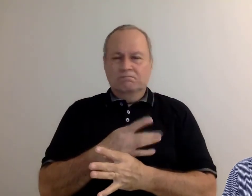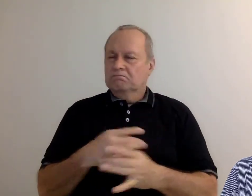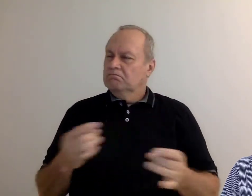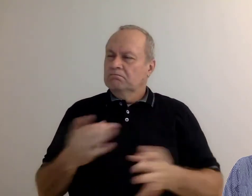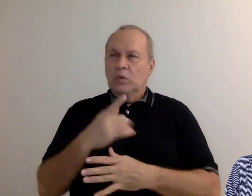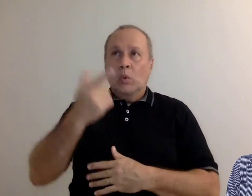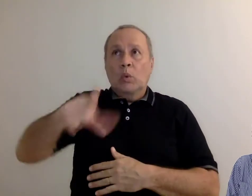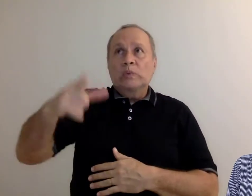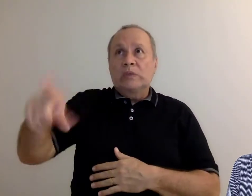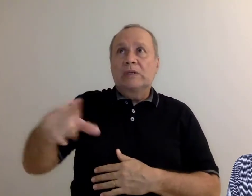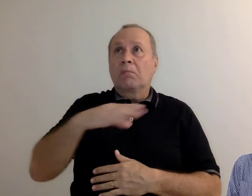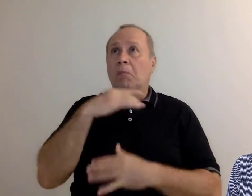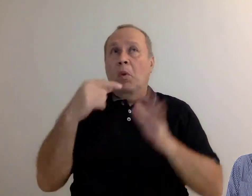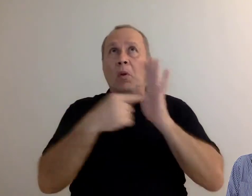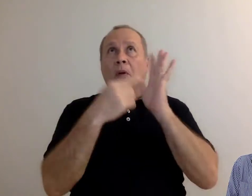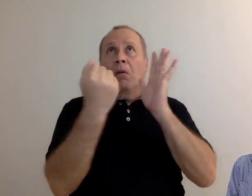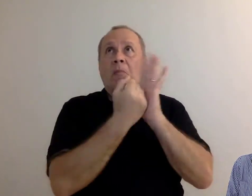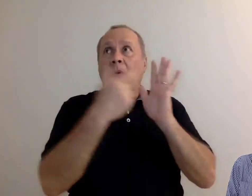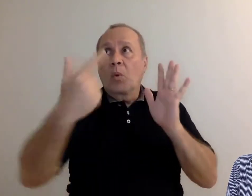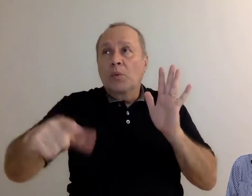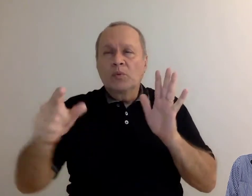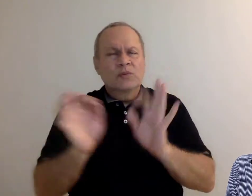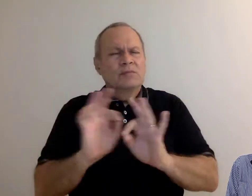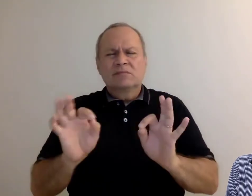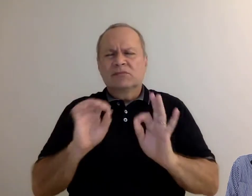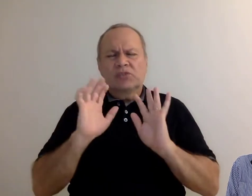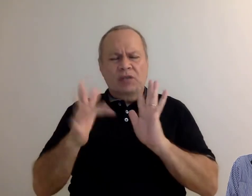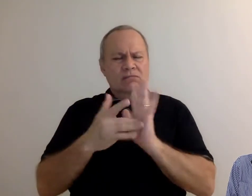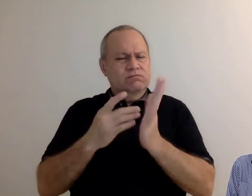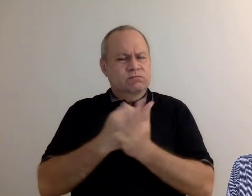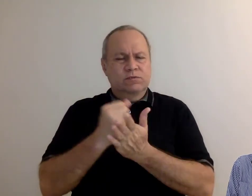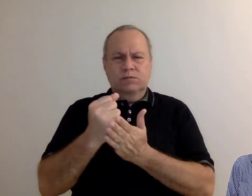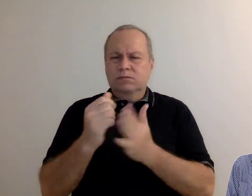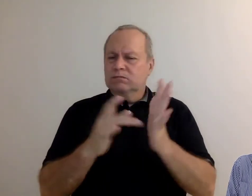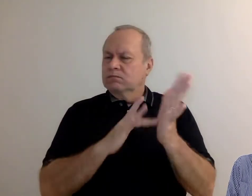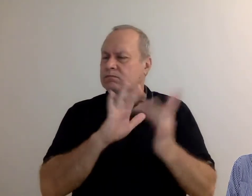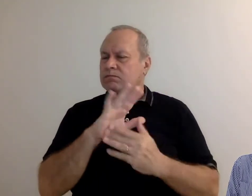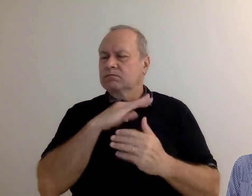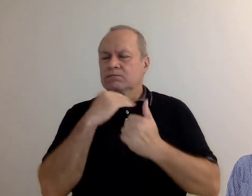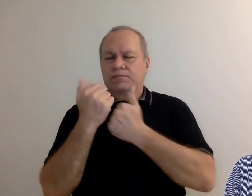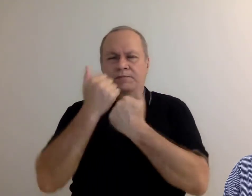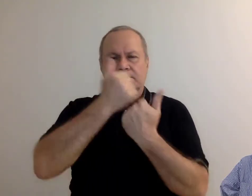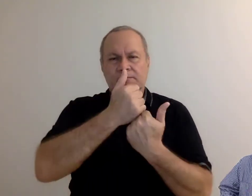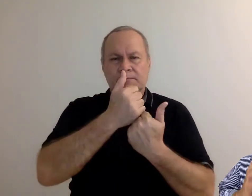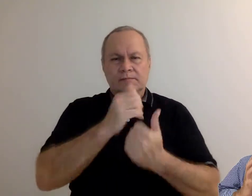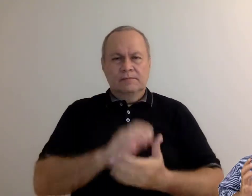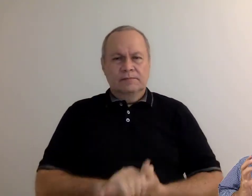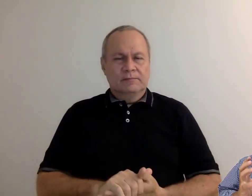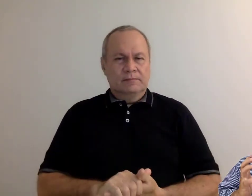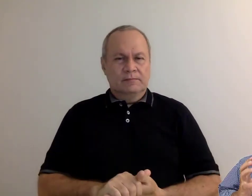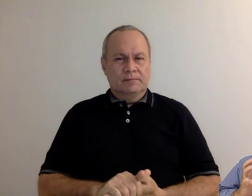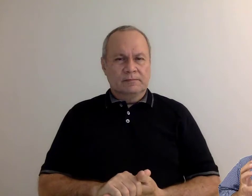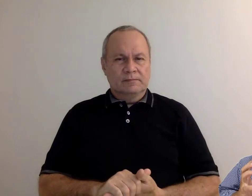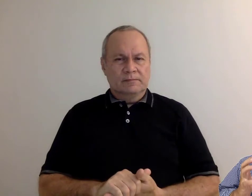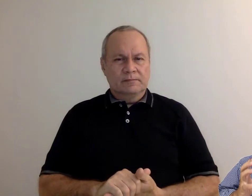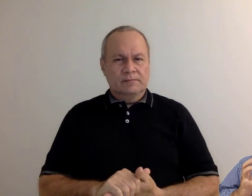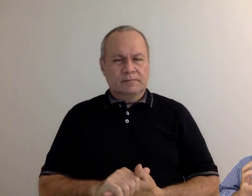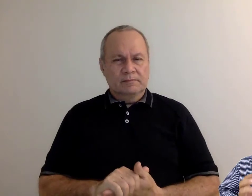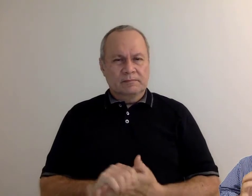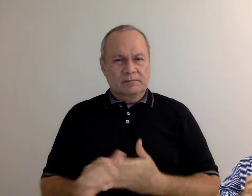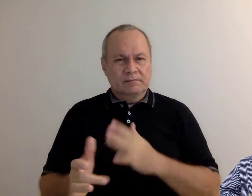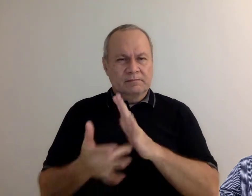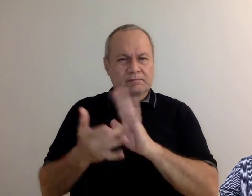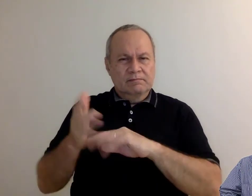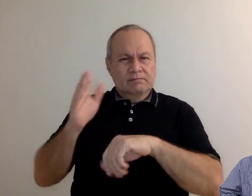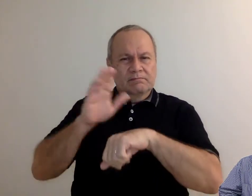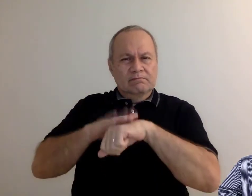suficiente para pagar a nossa dívida. Colossenses capítulo 2 nos diz que ele lançou todo o